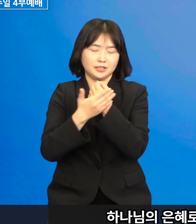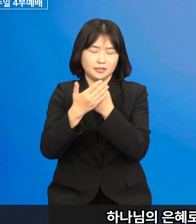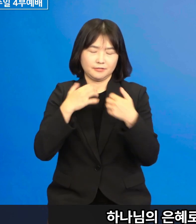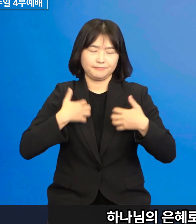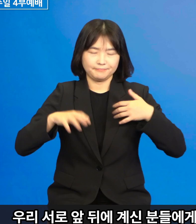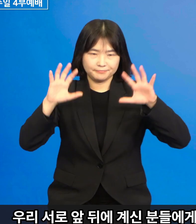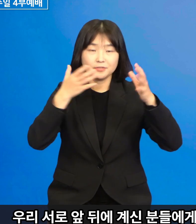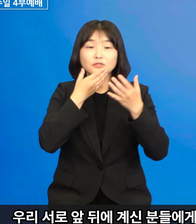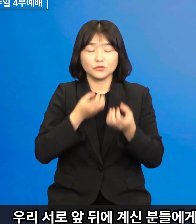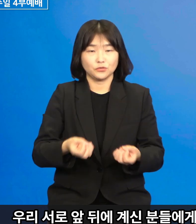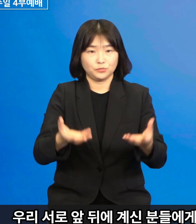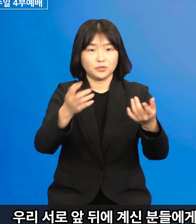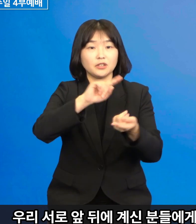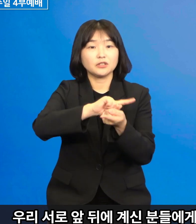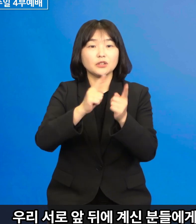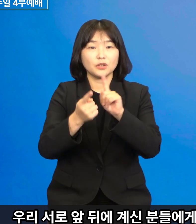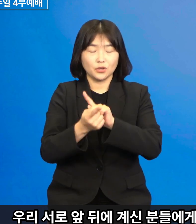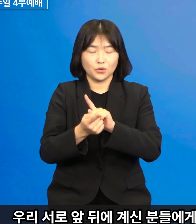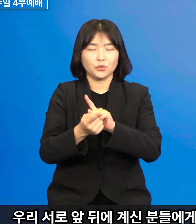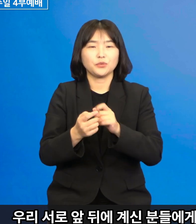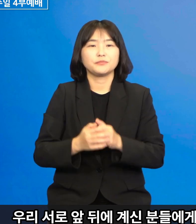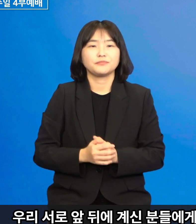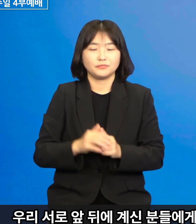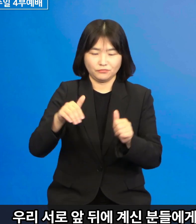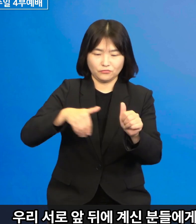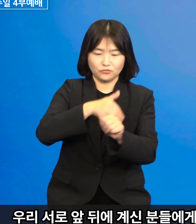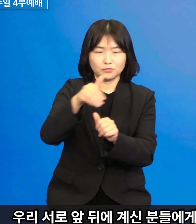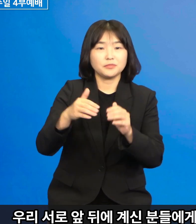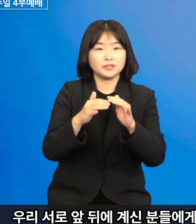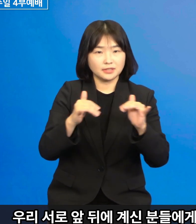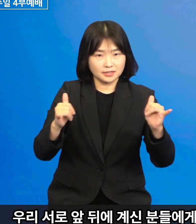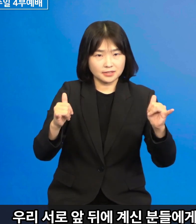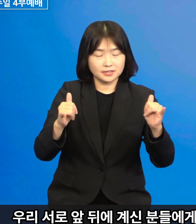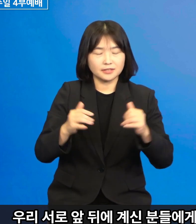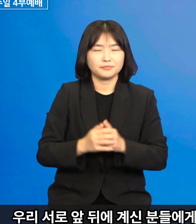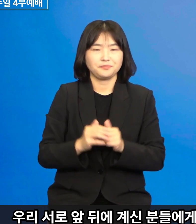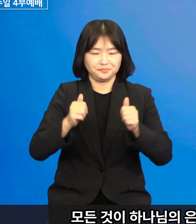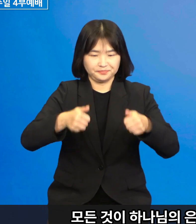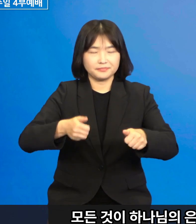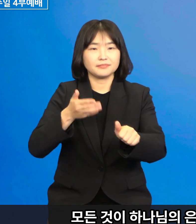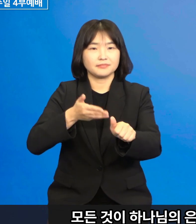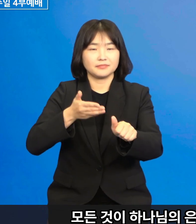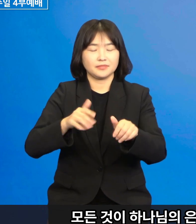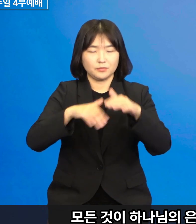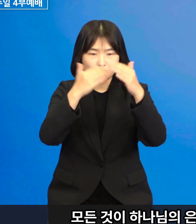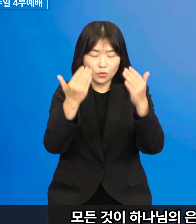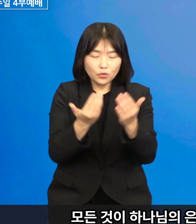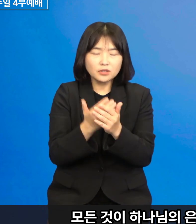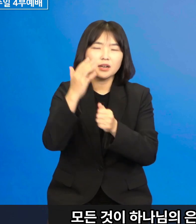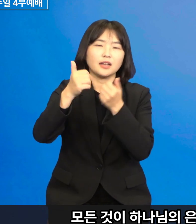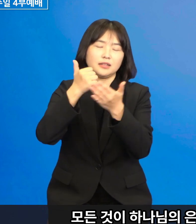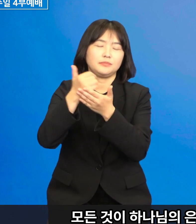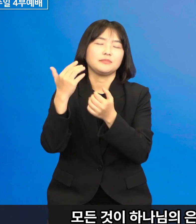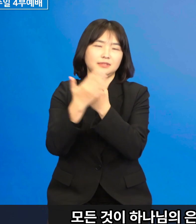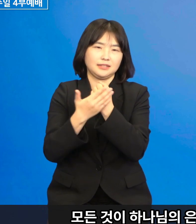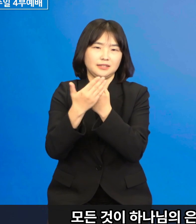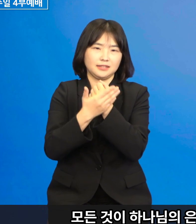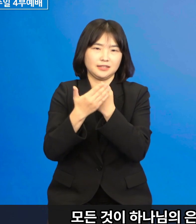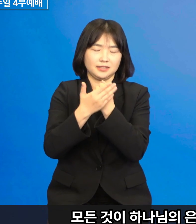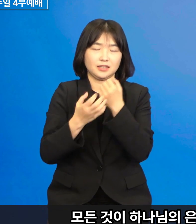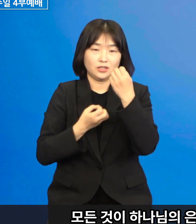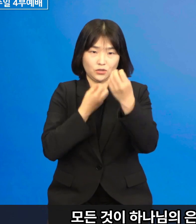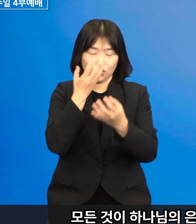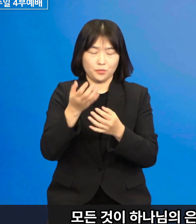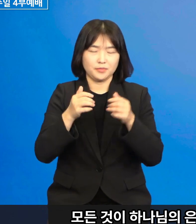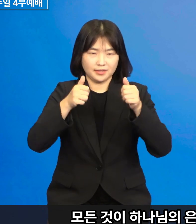환영하고 축복합니다. 우리 서로 앞뒤에 계신 분들에게 또 좌우에 계신 분들에게 인사하겠습니다. 모든 것이 하나님의 은혜였습니다.